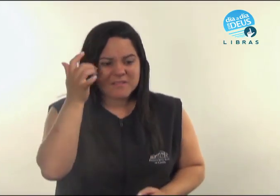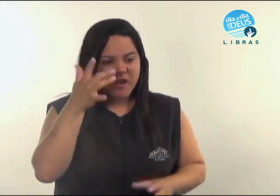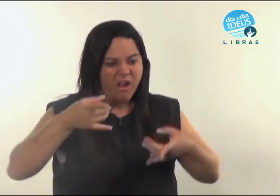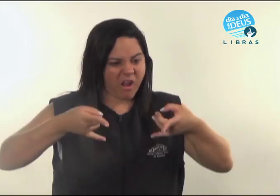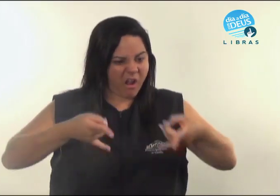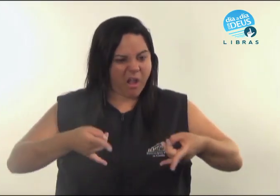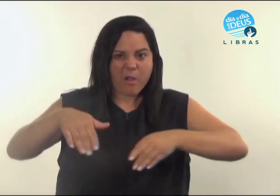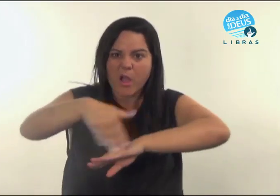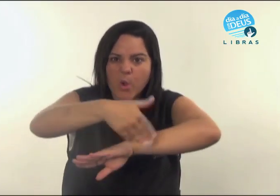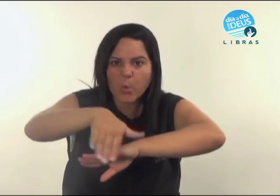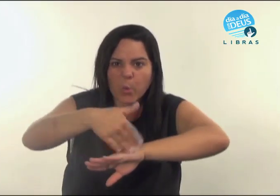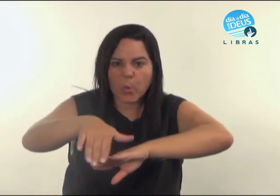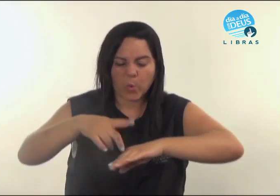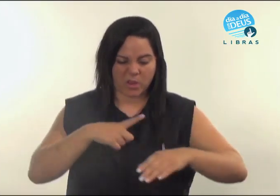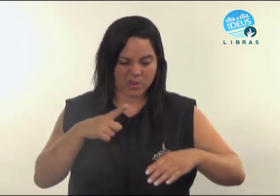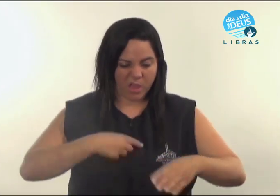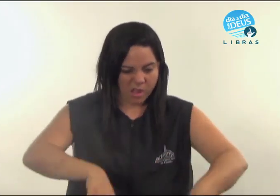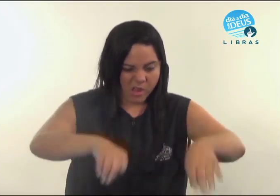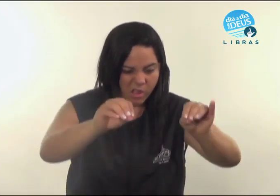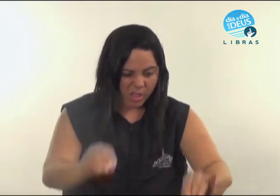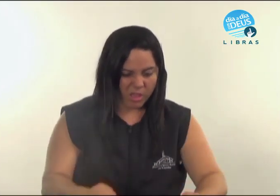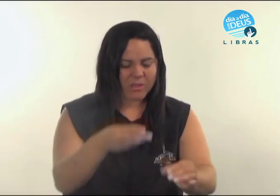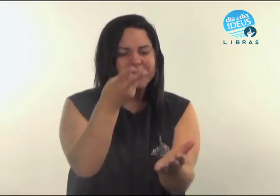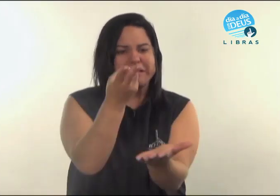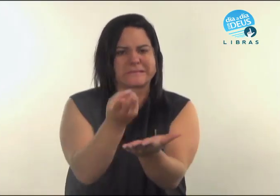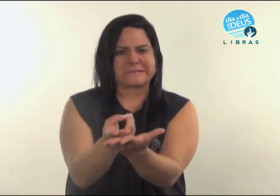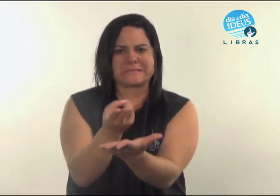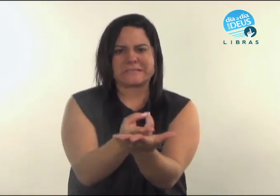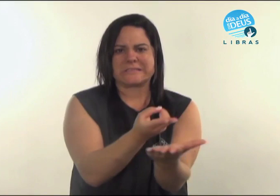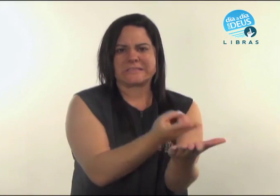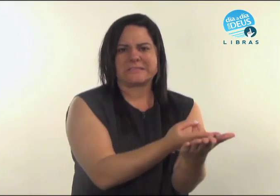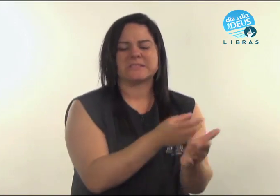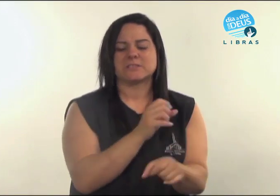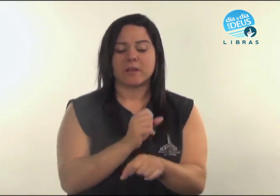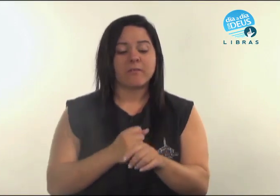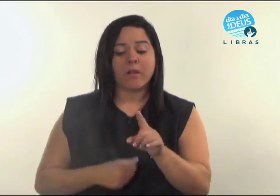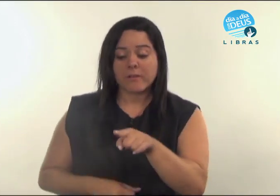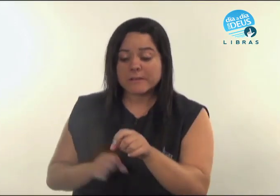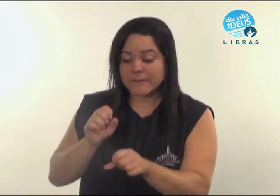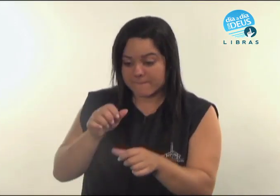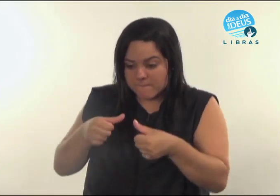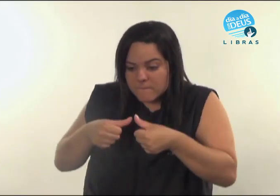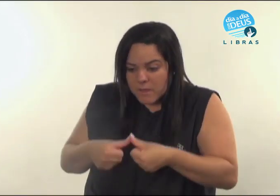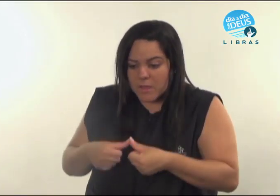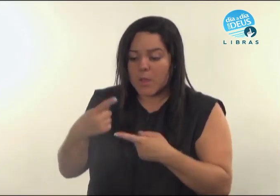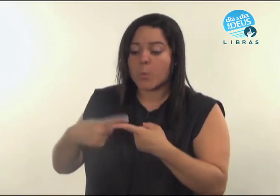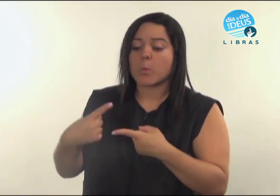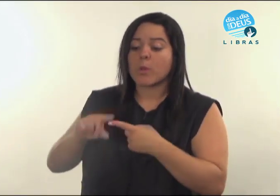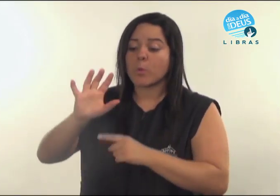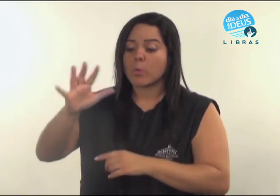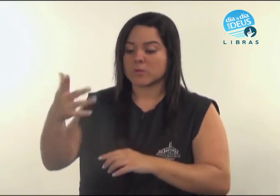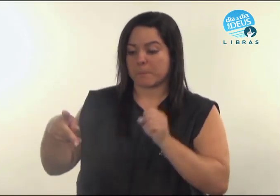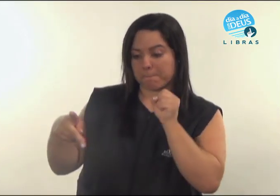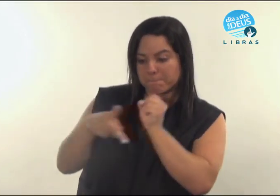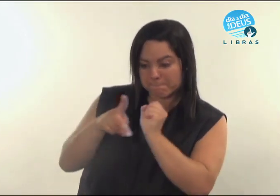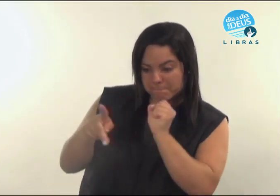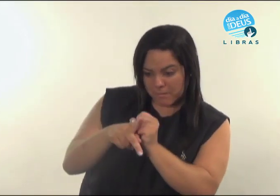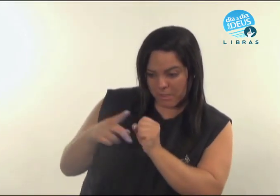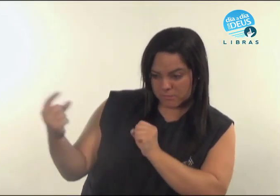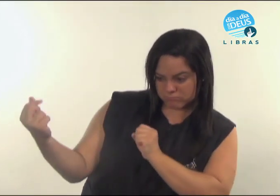Gente colocando cama no meio da rua, estendendo uma esteira e dizendo assim: olha, fica aqui, porque a